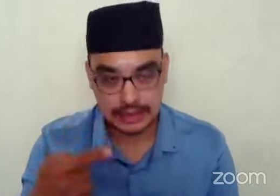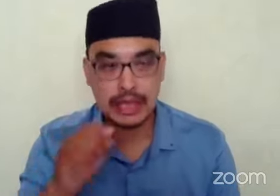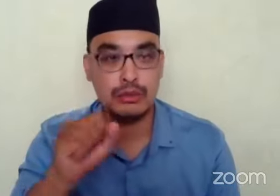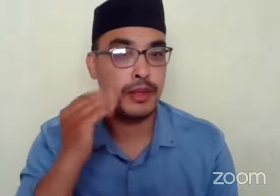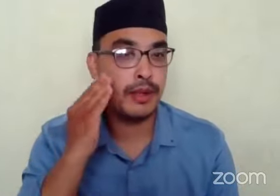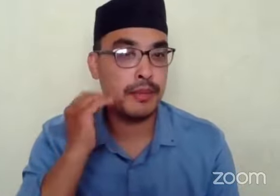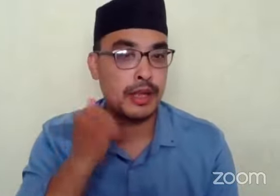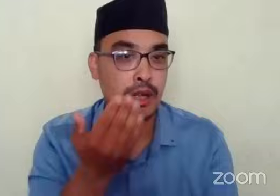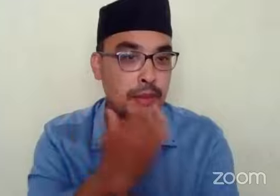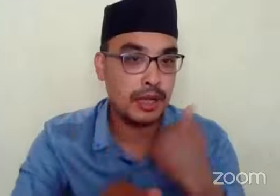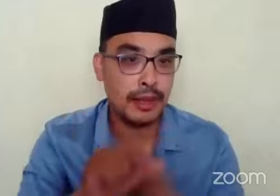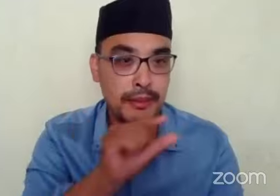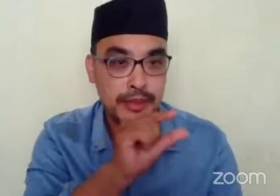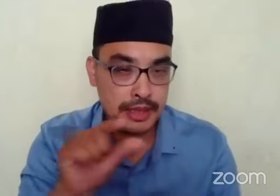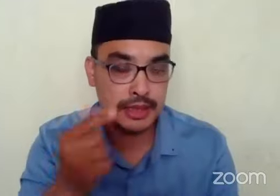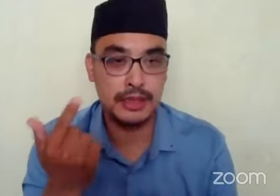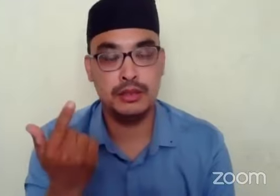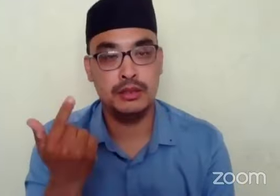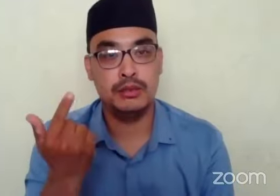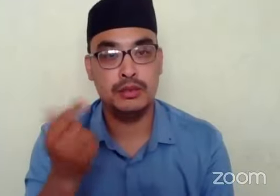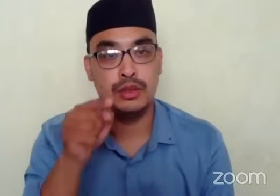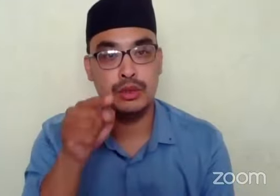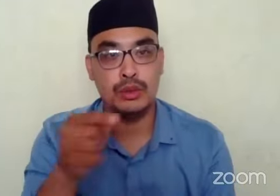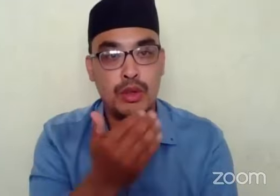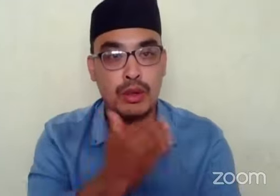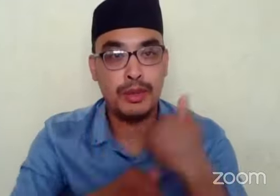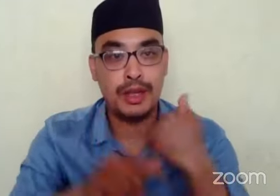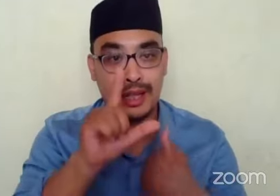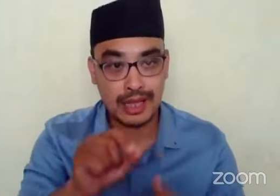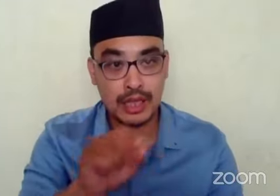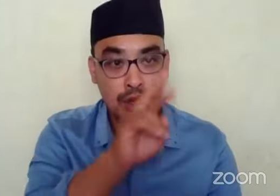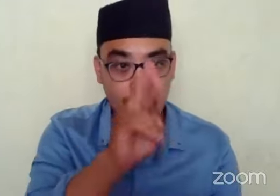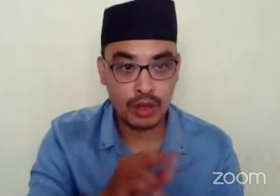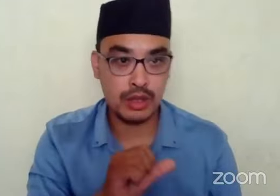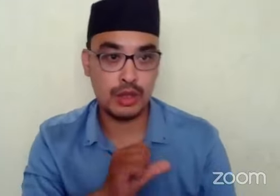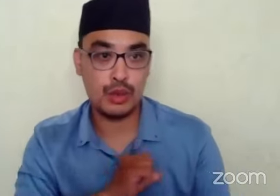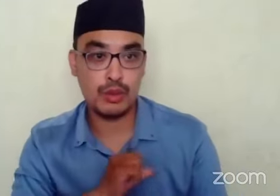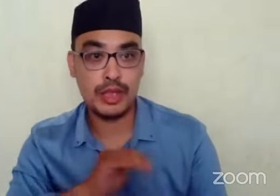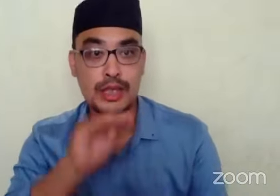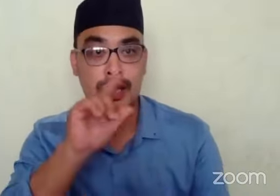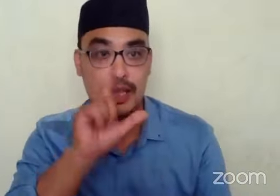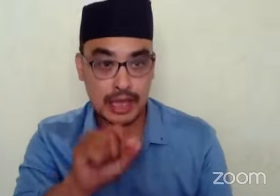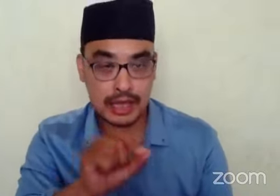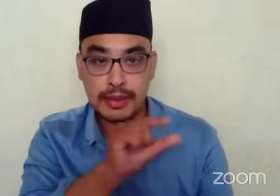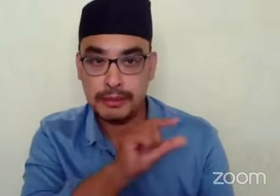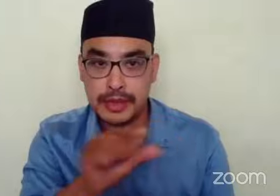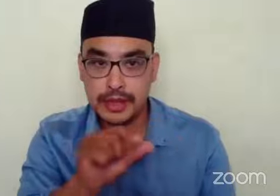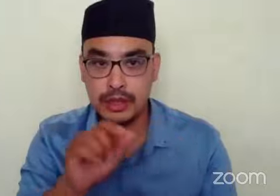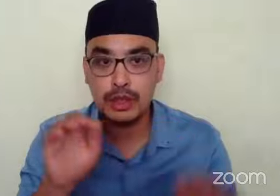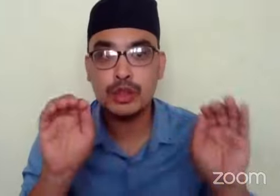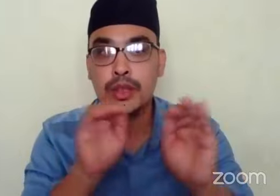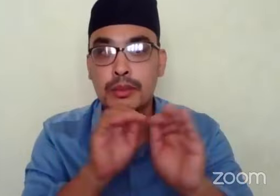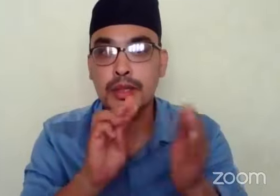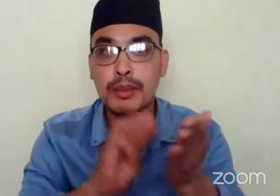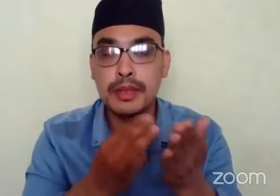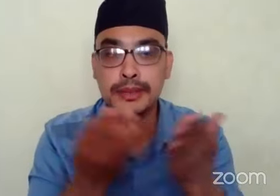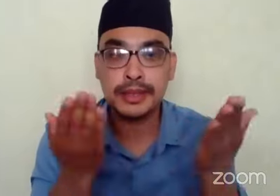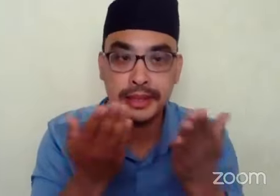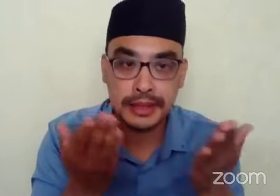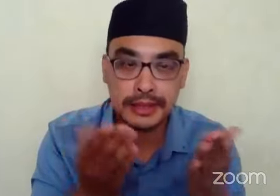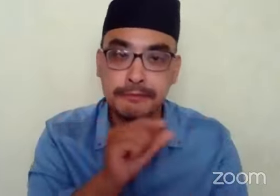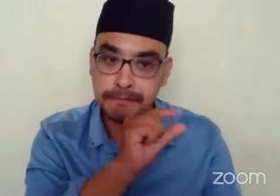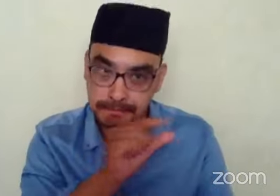चाहिँ यो अपाङ्गता र यौनिकताको त्यो इन्टरसेक्सन अन्तर्सम्बन्ध अन्तर्छेदनको